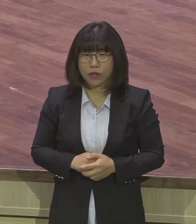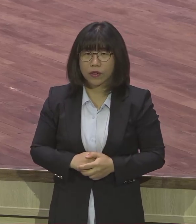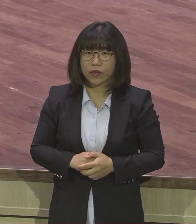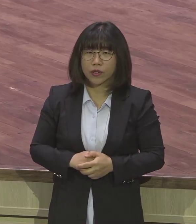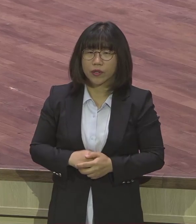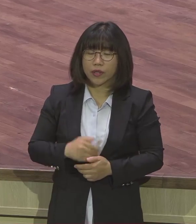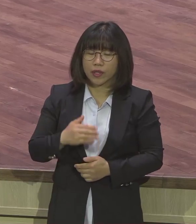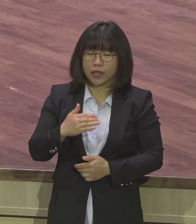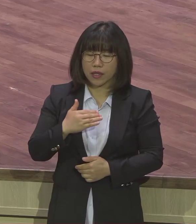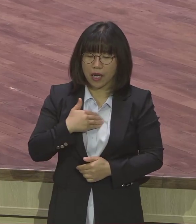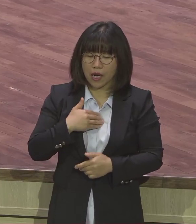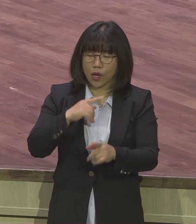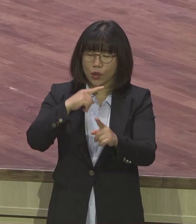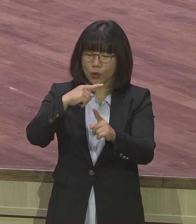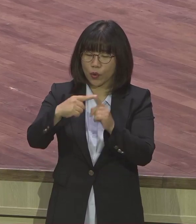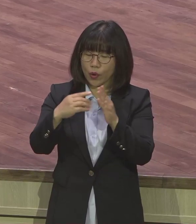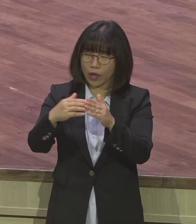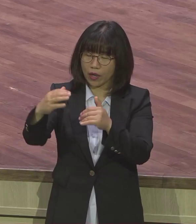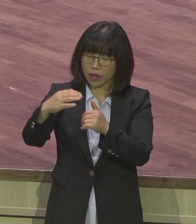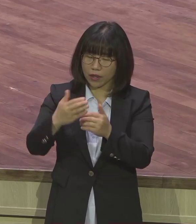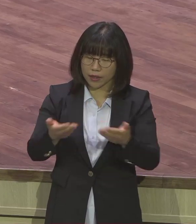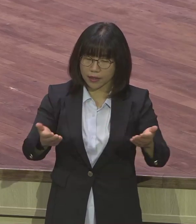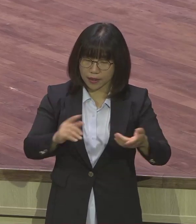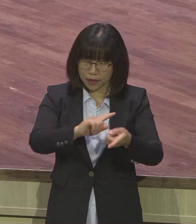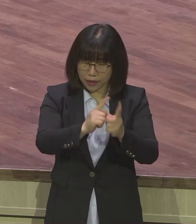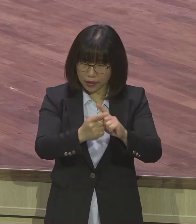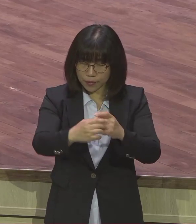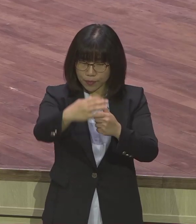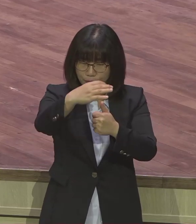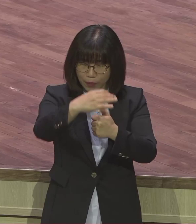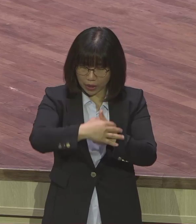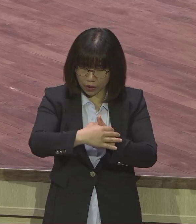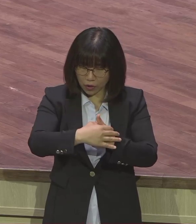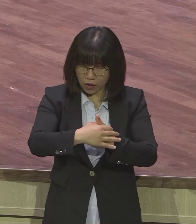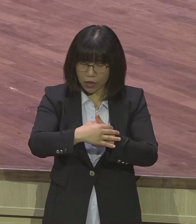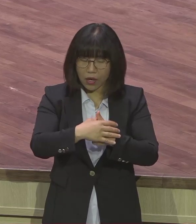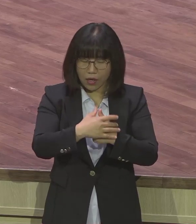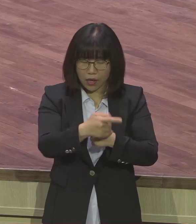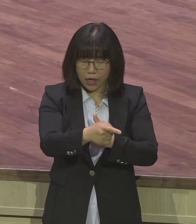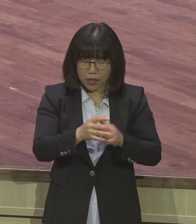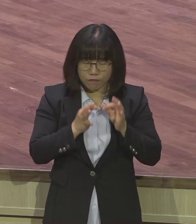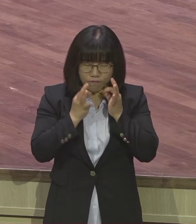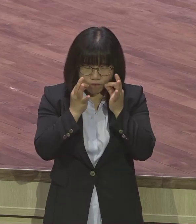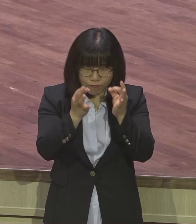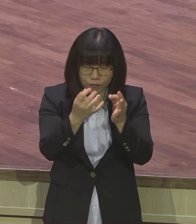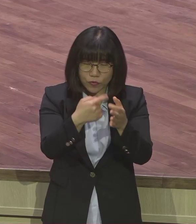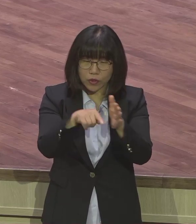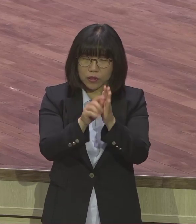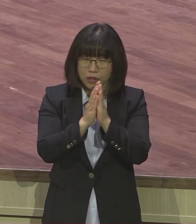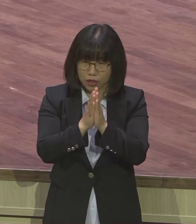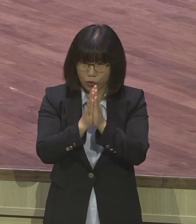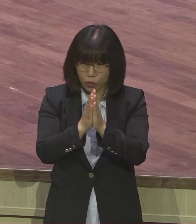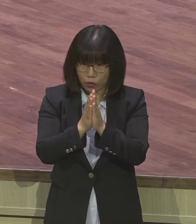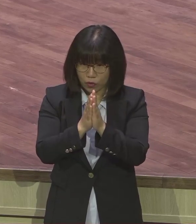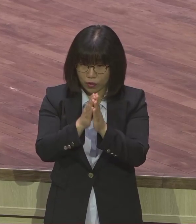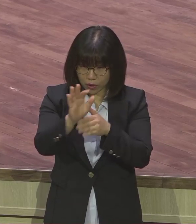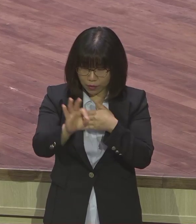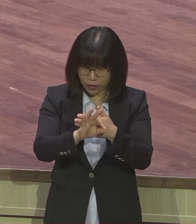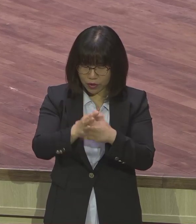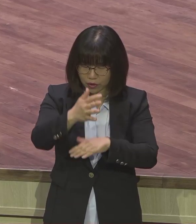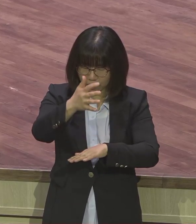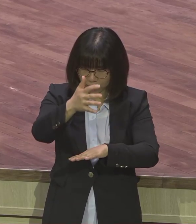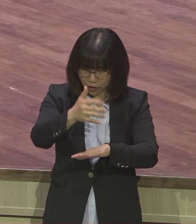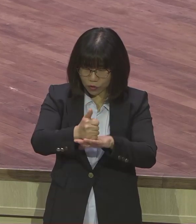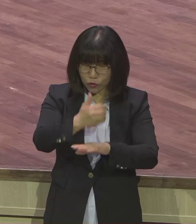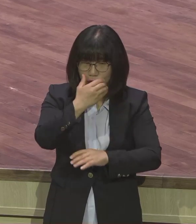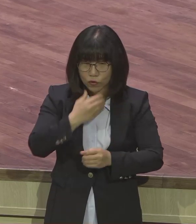교회를 통해서 내게 주신 직분 때문에 기도하고 직분이 평생의 이 축복의 통로니까